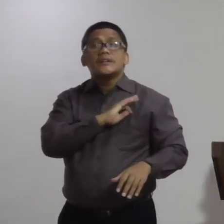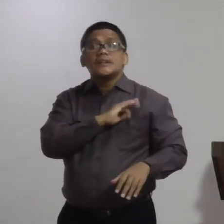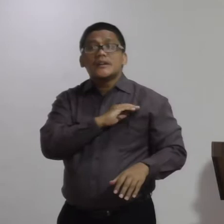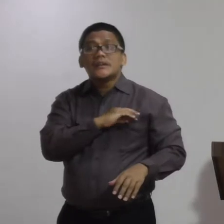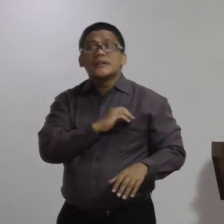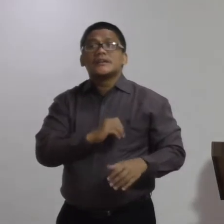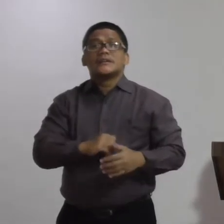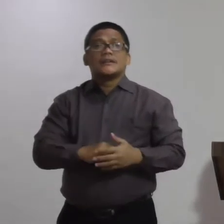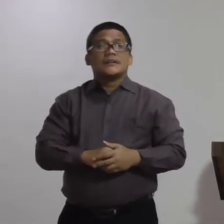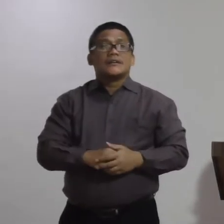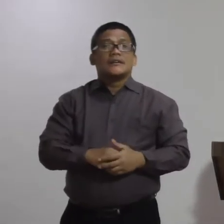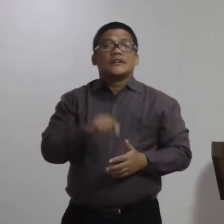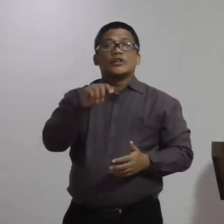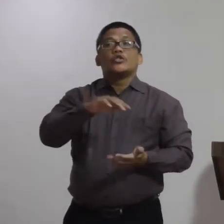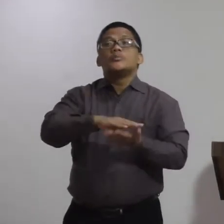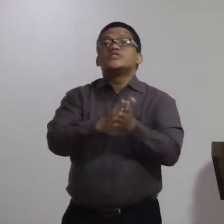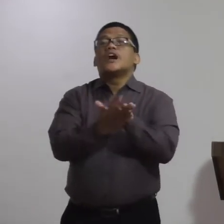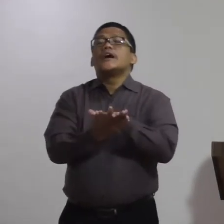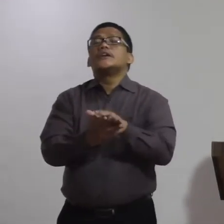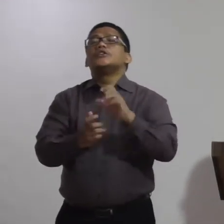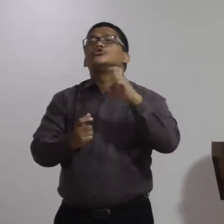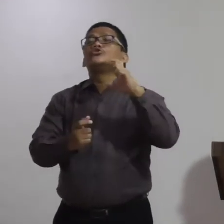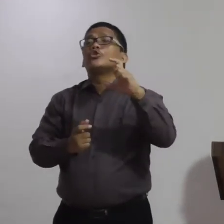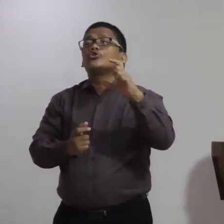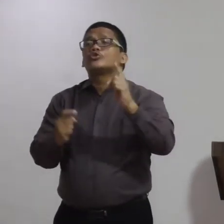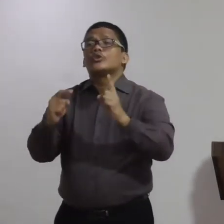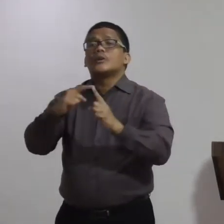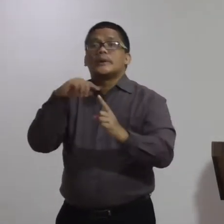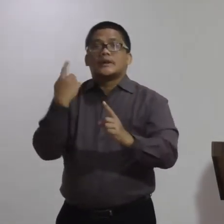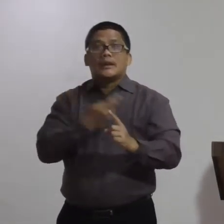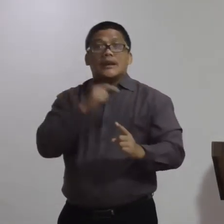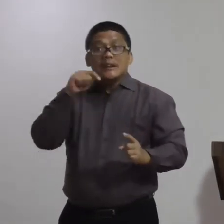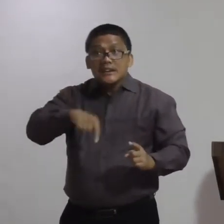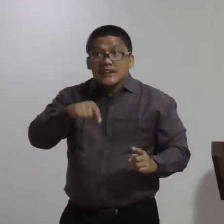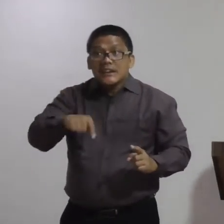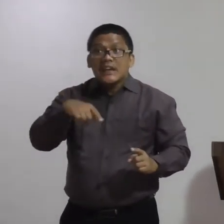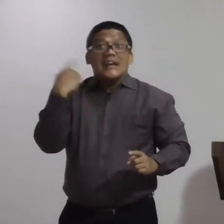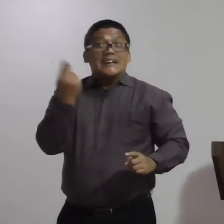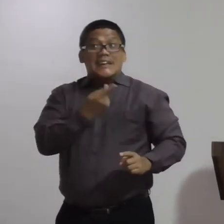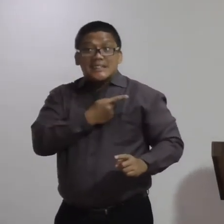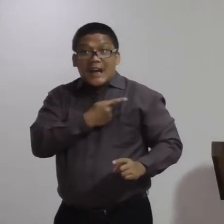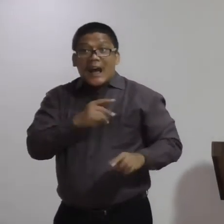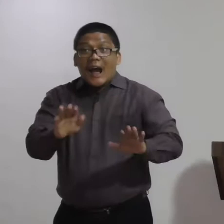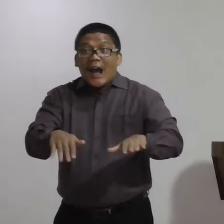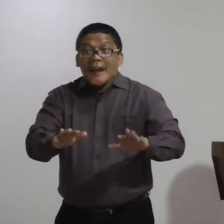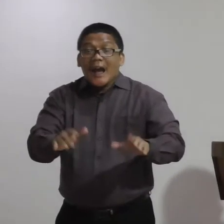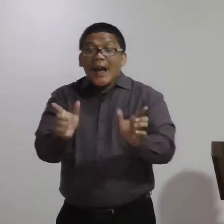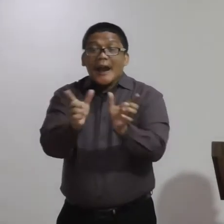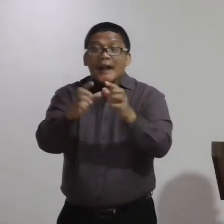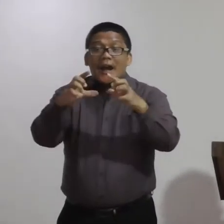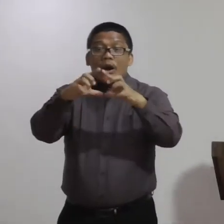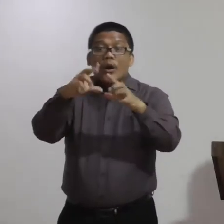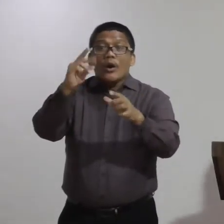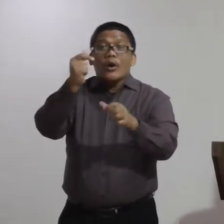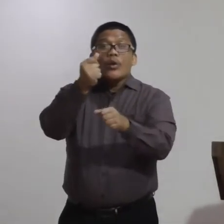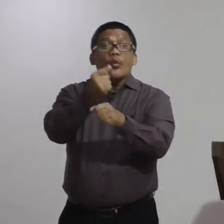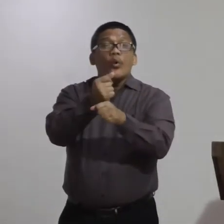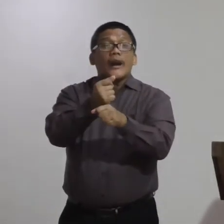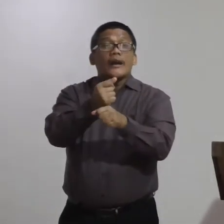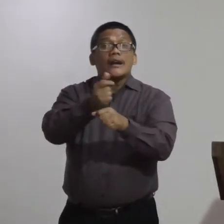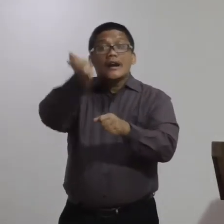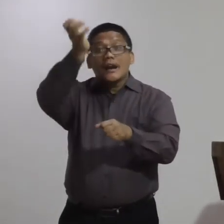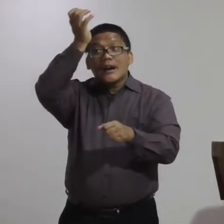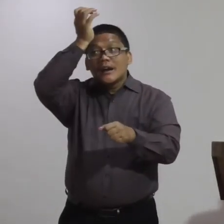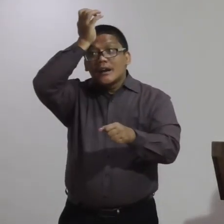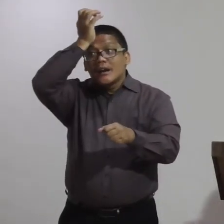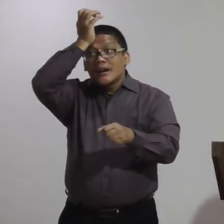Jadi ini menjadi contoh bagi kita, lebih-lebih kita sebagai anak kerajaan, warga kerajaan Allah, ya. Nah,